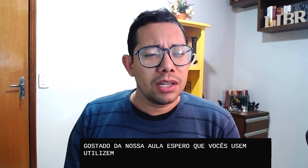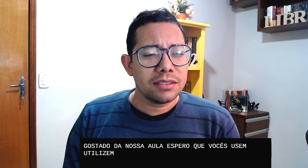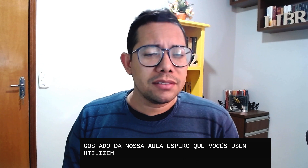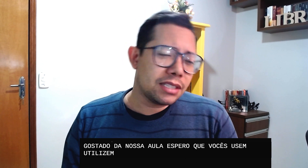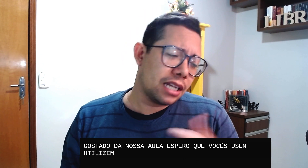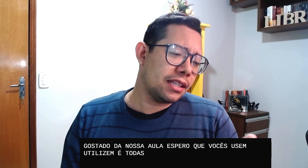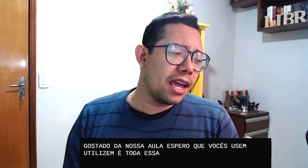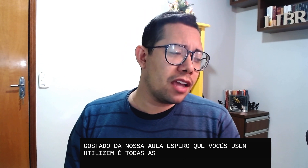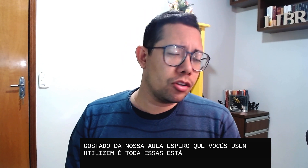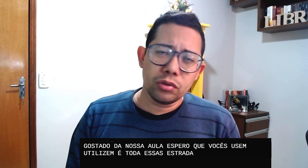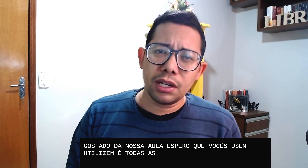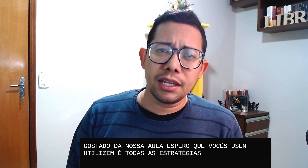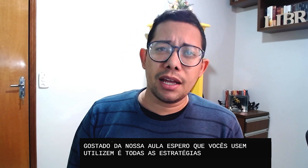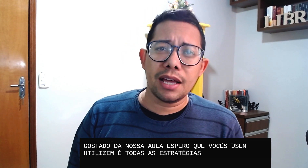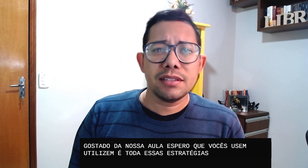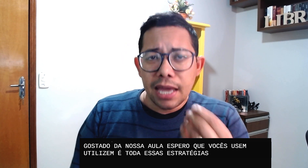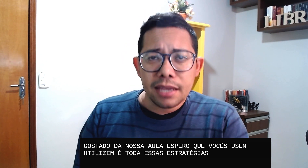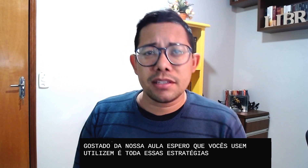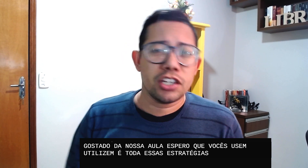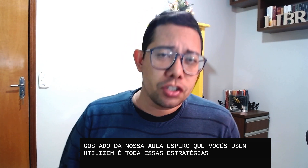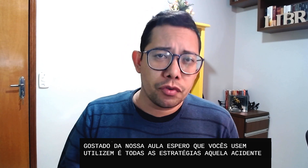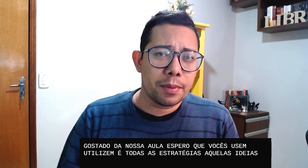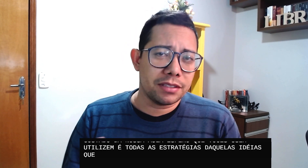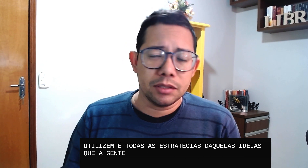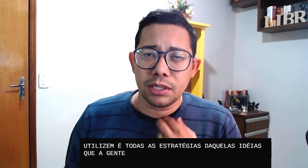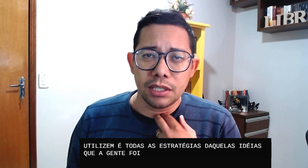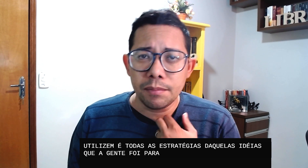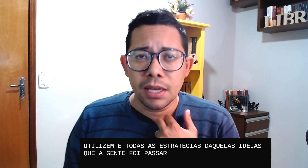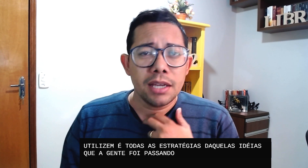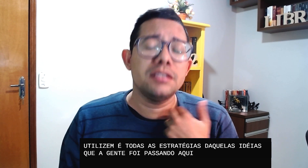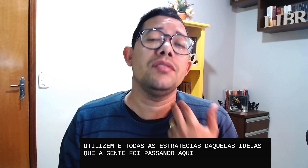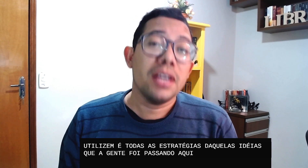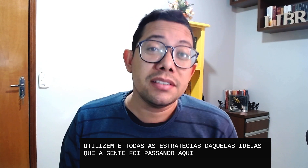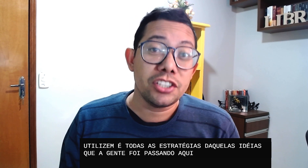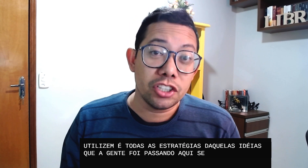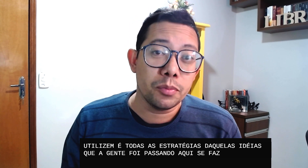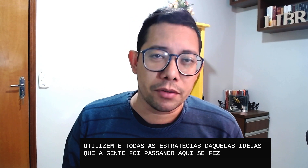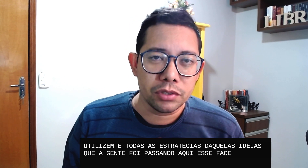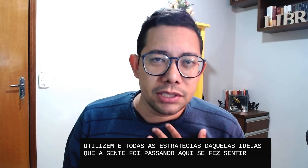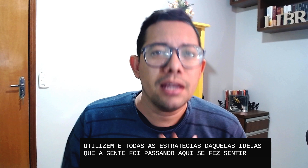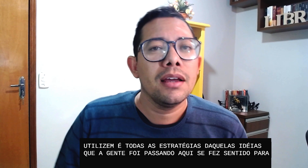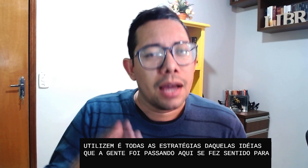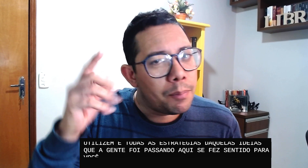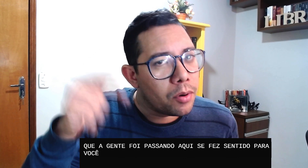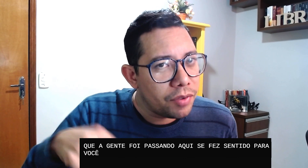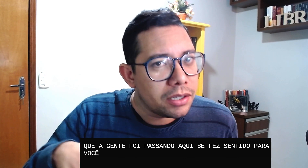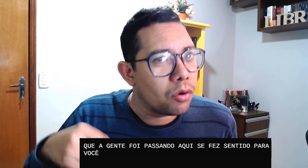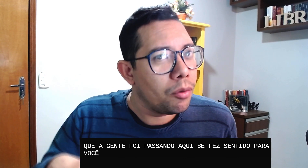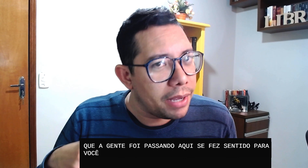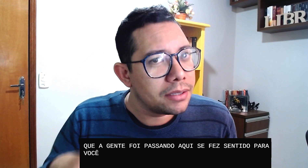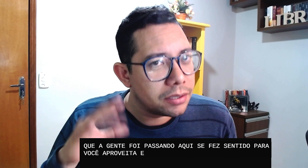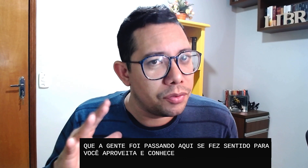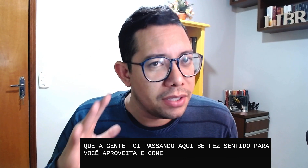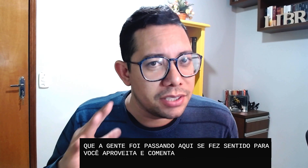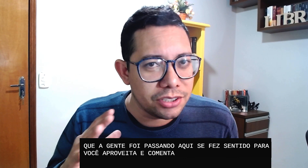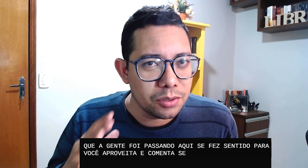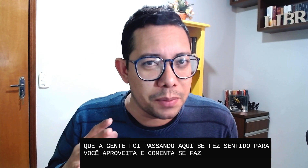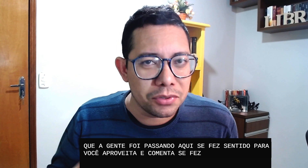essas estratégias, todas as ideias que a gente foi passando aqui, que se fez sentido para você, aproveita e comenta se fez sentido para